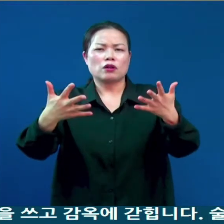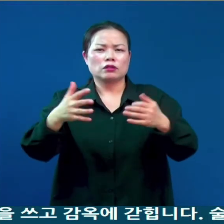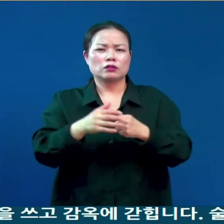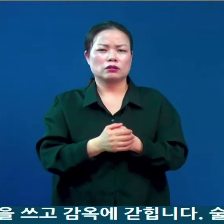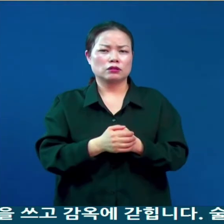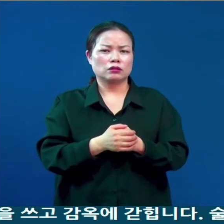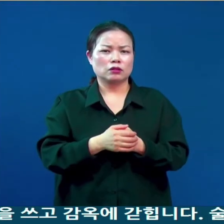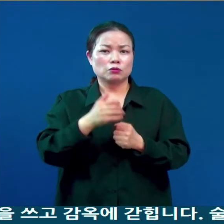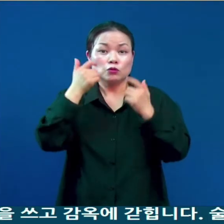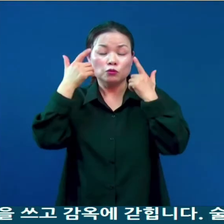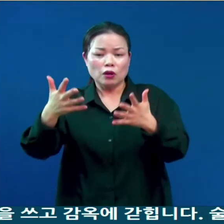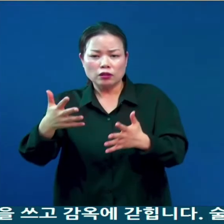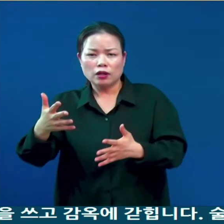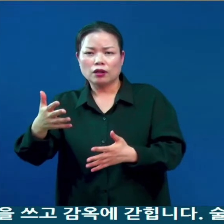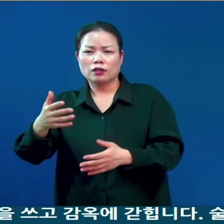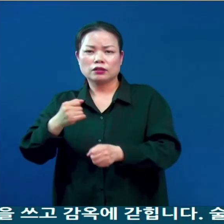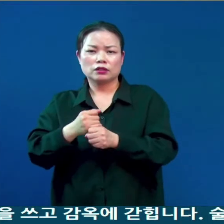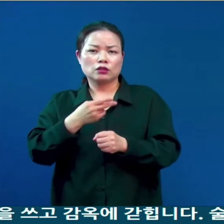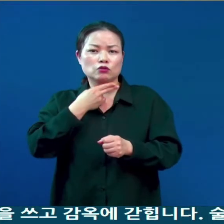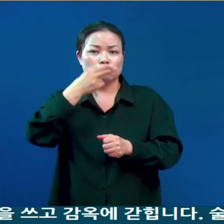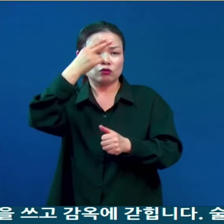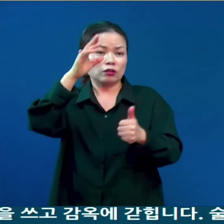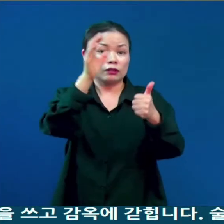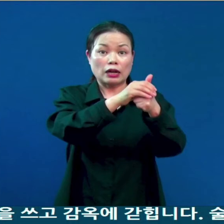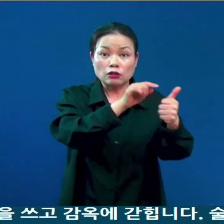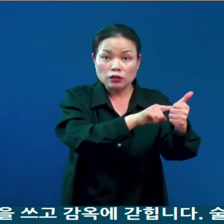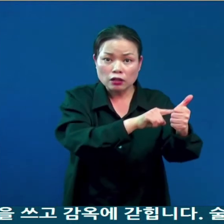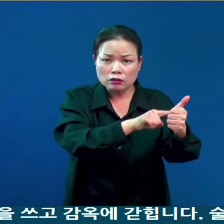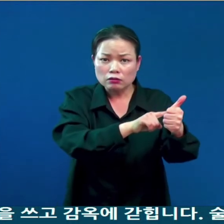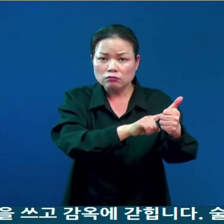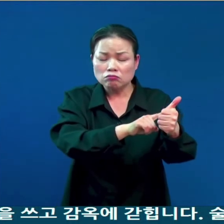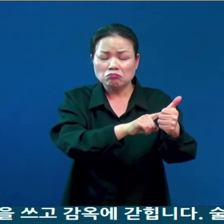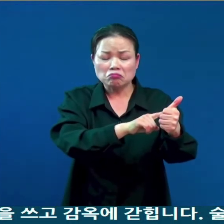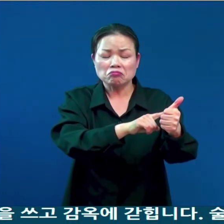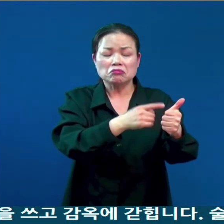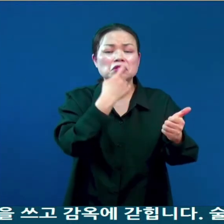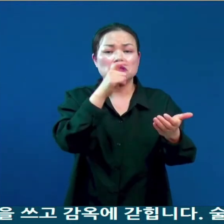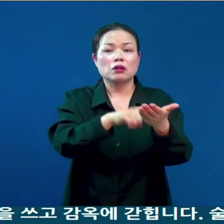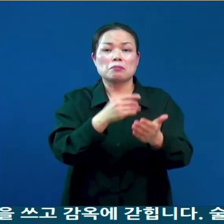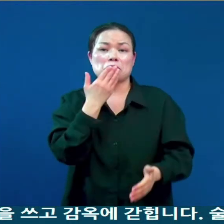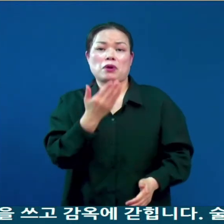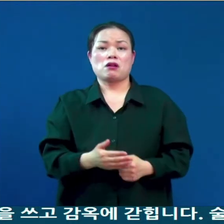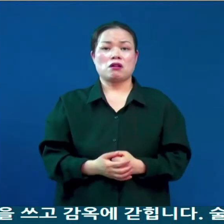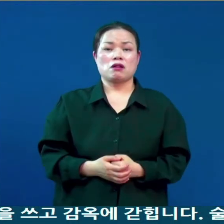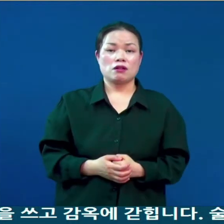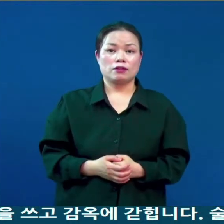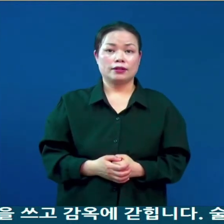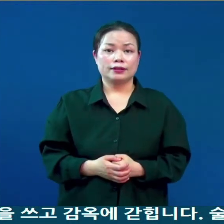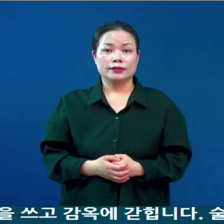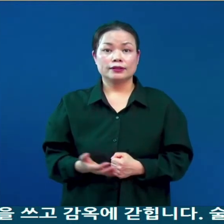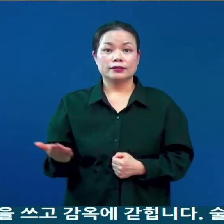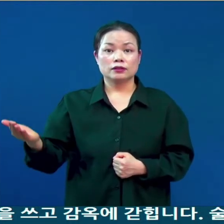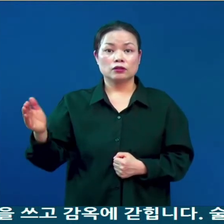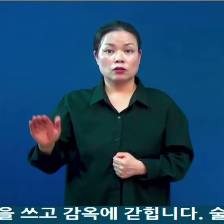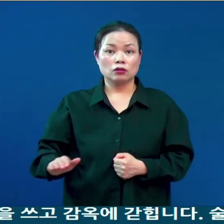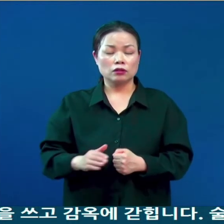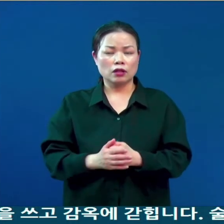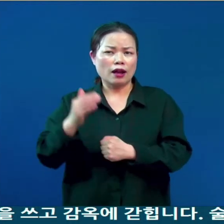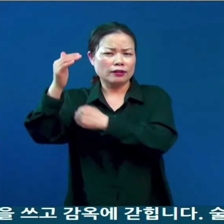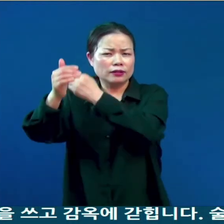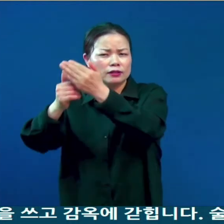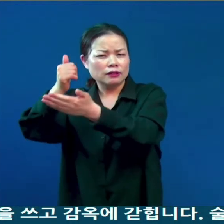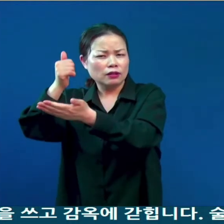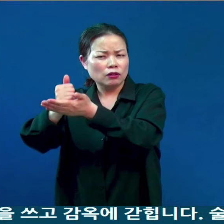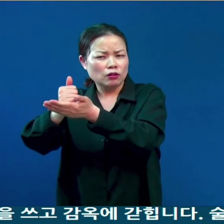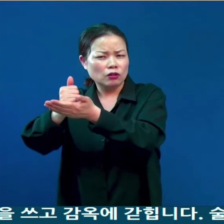무죄로 밝혀주는 것, 그 술 맡은 관원장이 볼 때는 아무 일도 아니었을 겁니다. 그 당시에는. 그런데 그